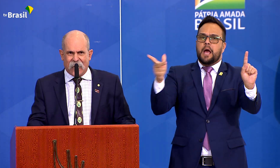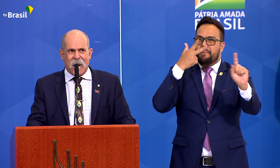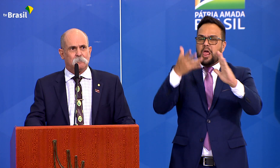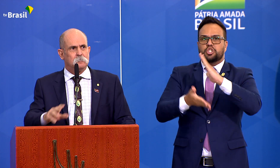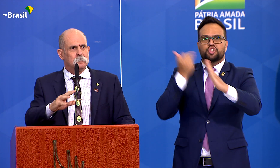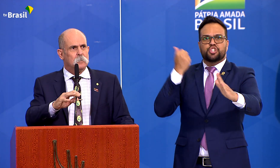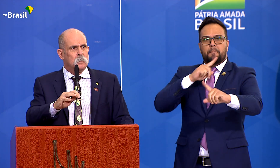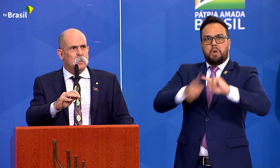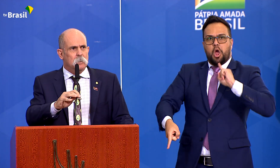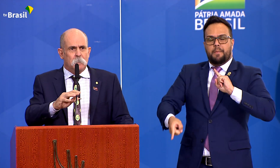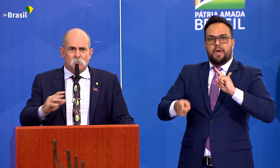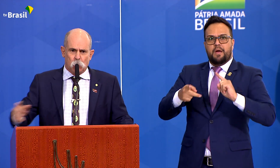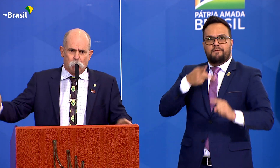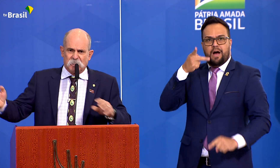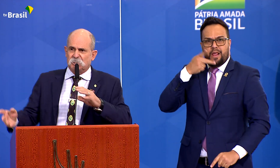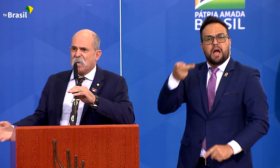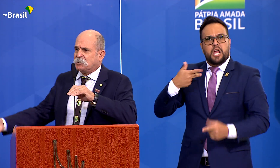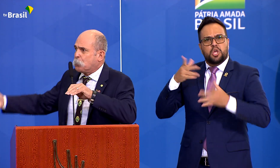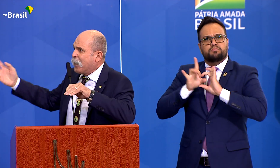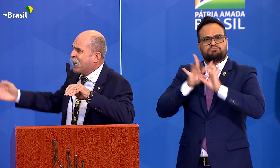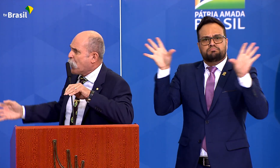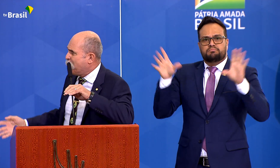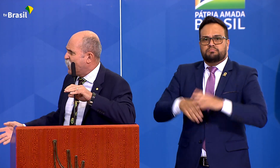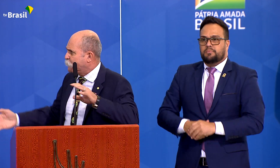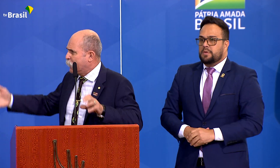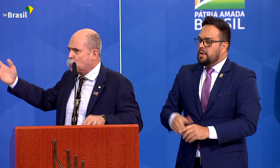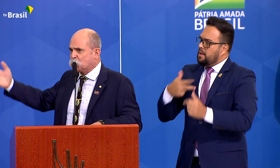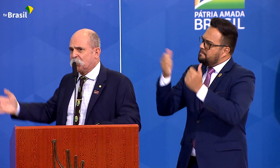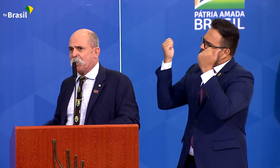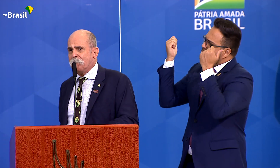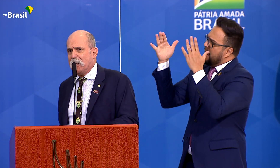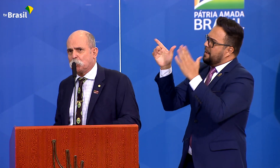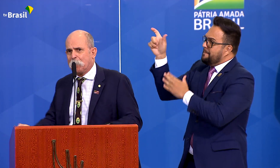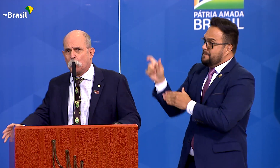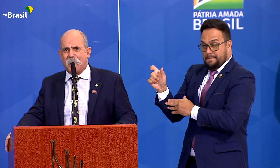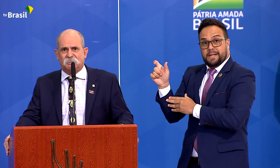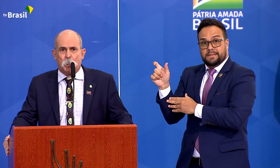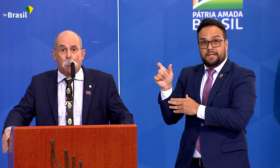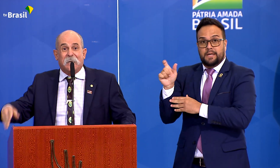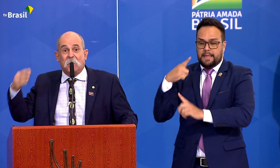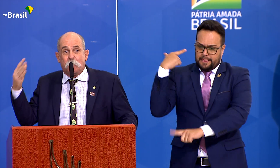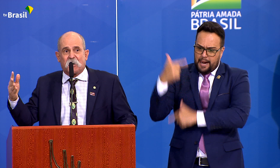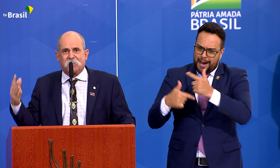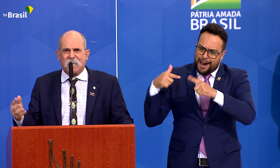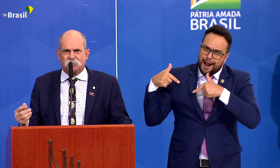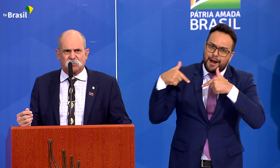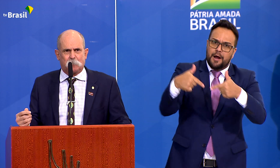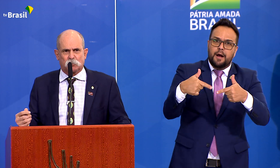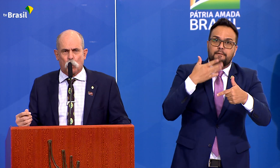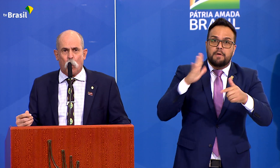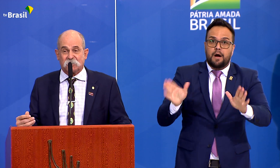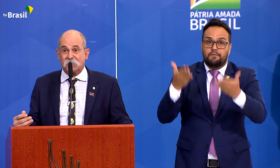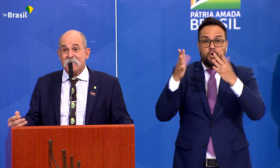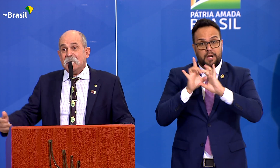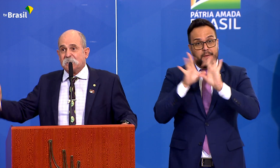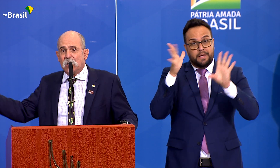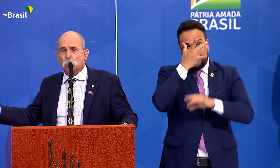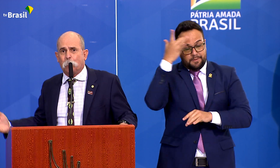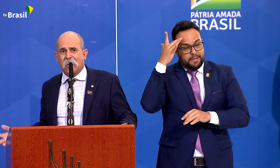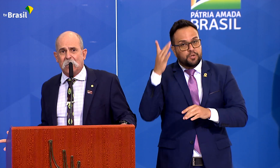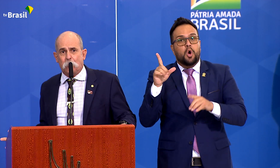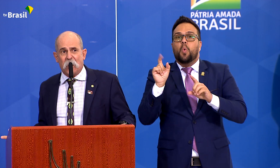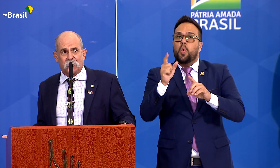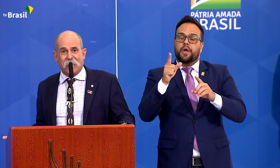tirar o direito de falar senhor presidente parabéns pelo que o Senhor tem feito pelo Brasil pela Liberdade das pessoas